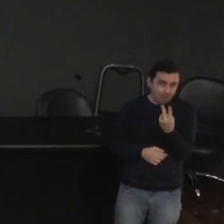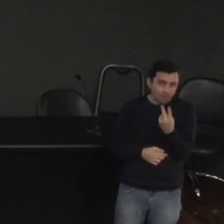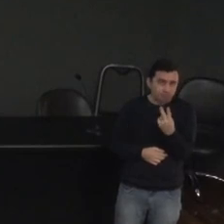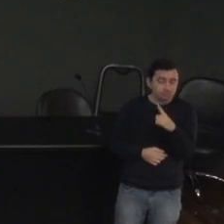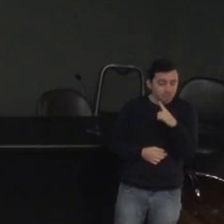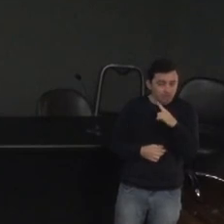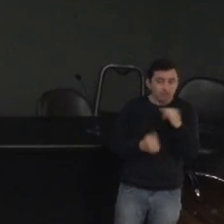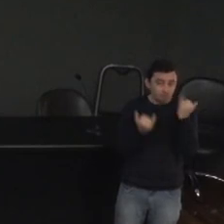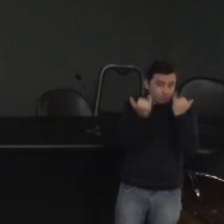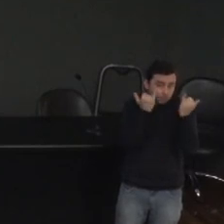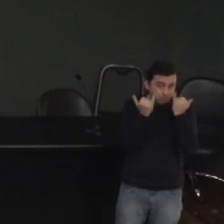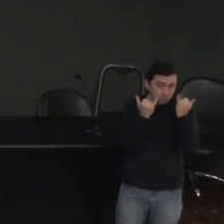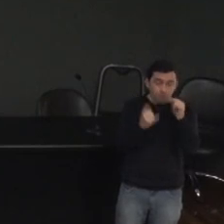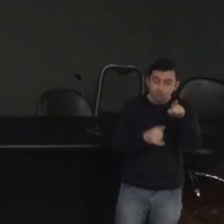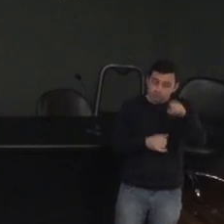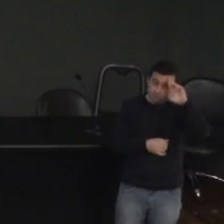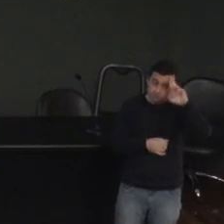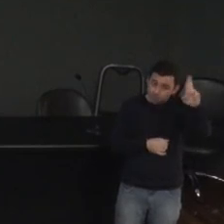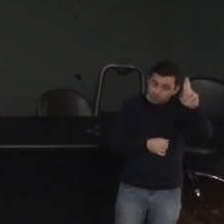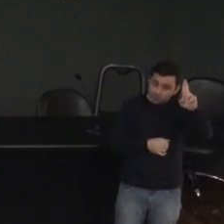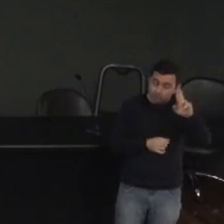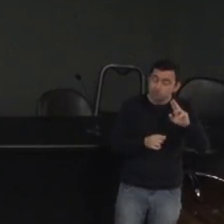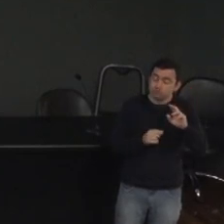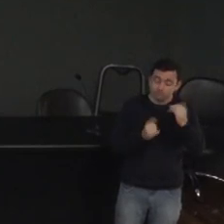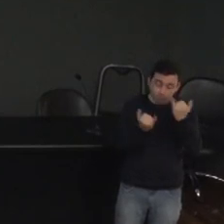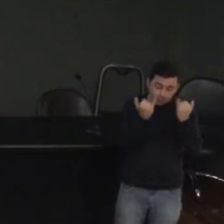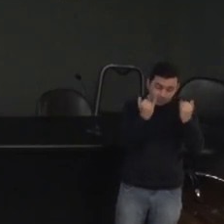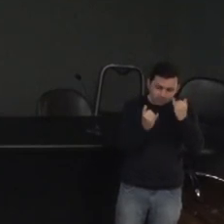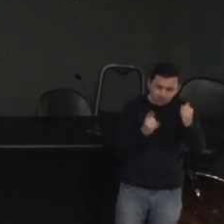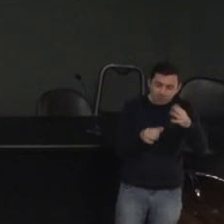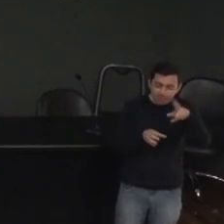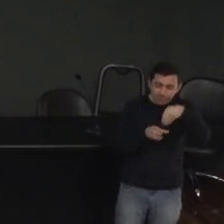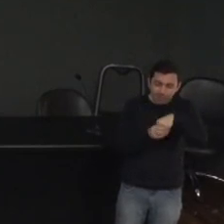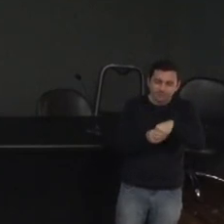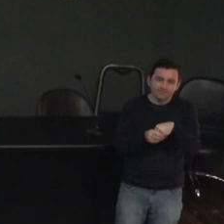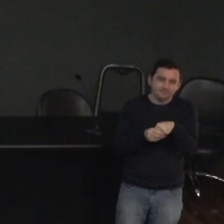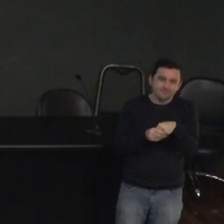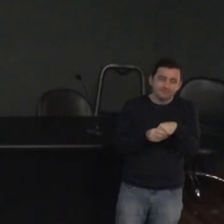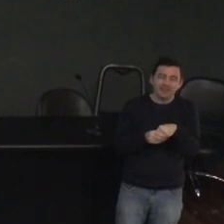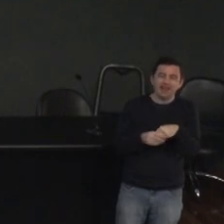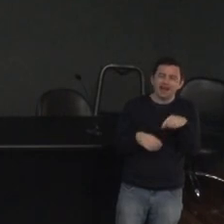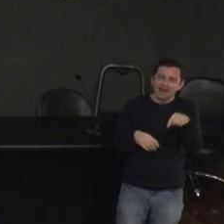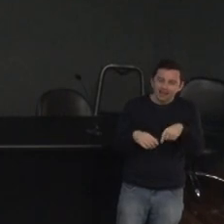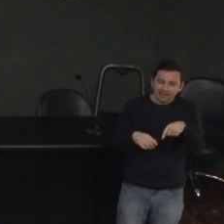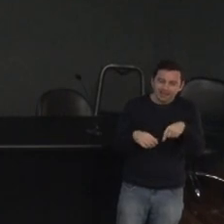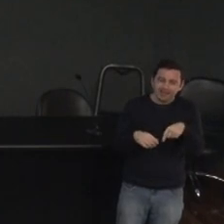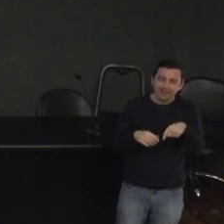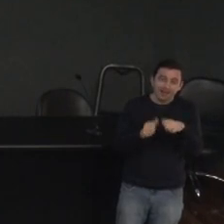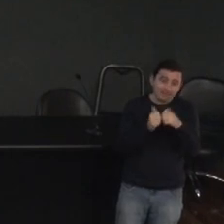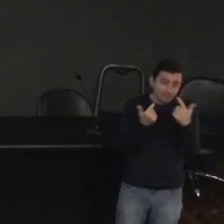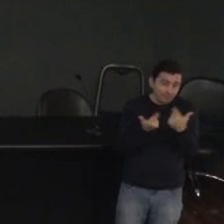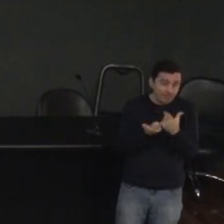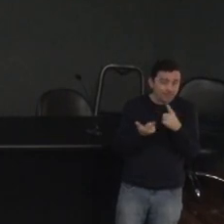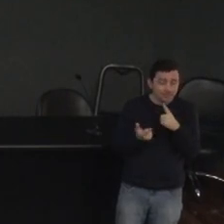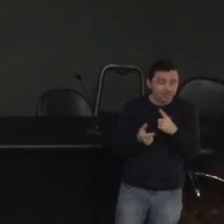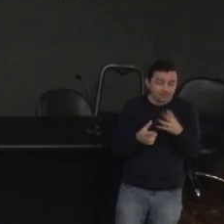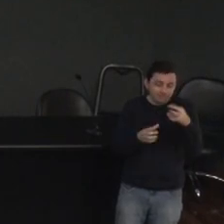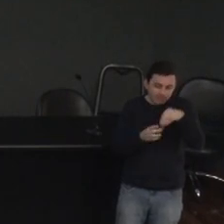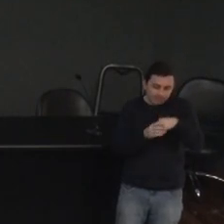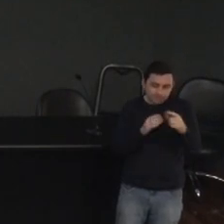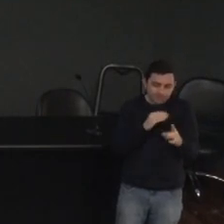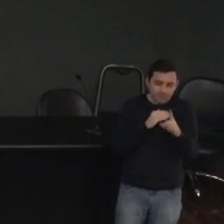os seus dados Então você é titular de dados e internamente então a assembleia tem o servidor como cliente interno né como